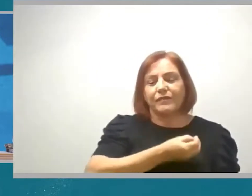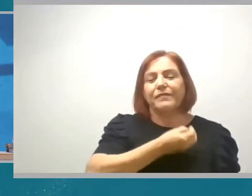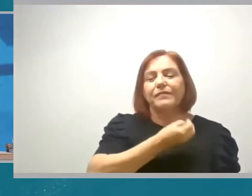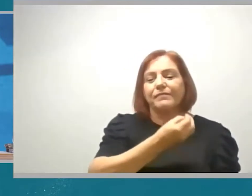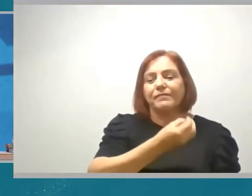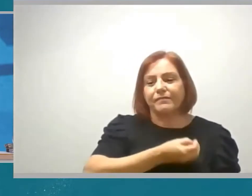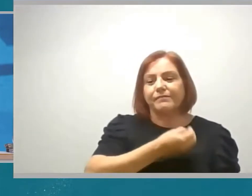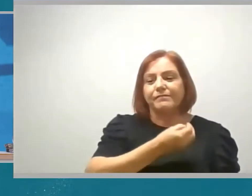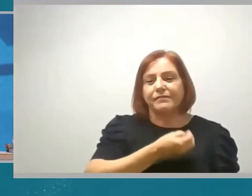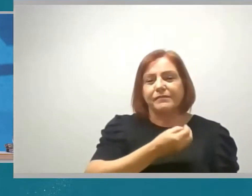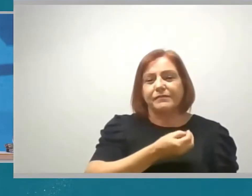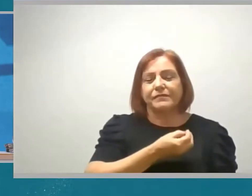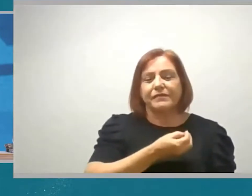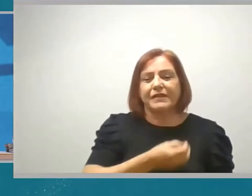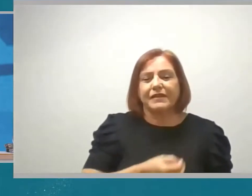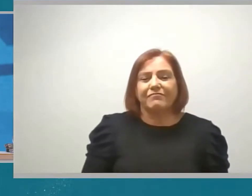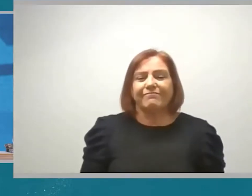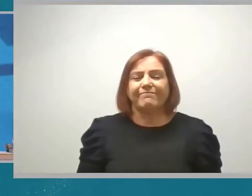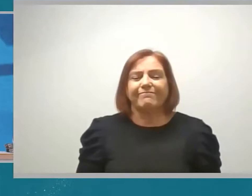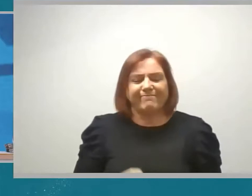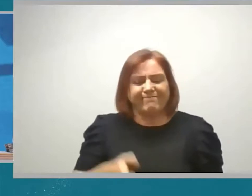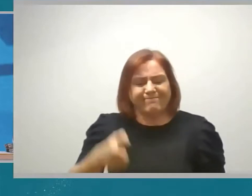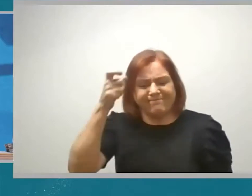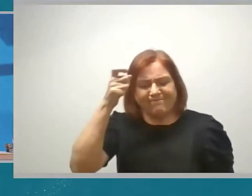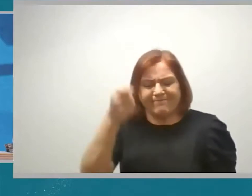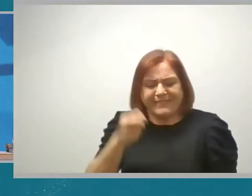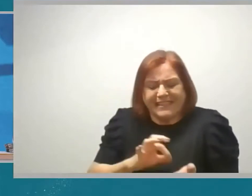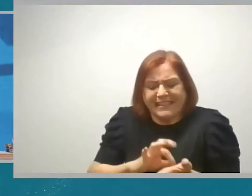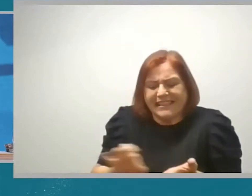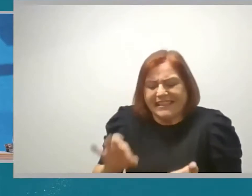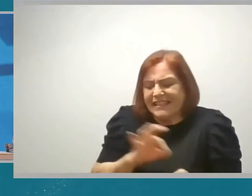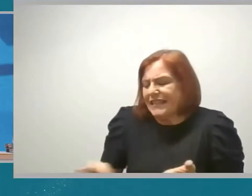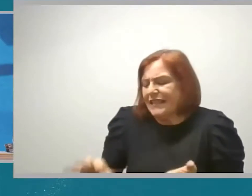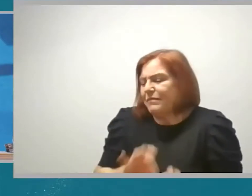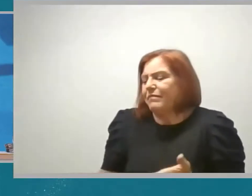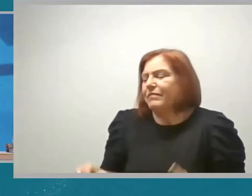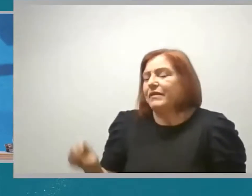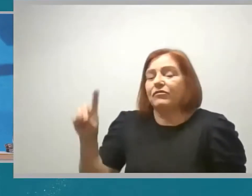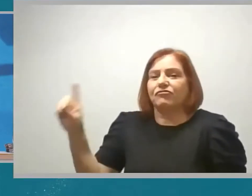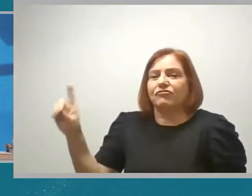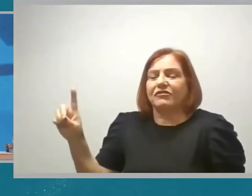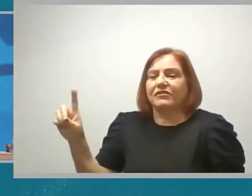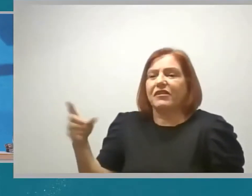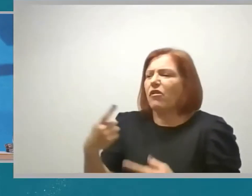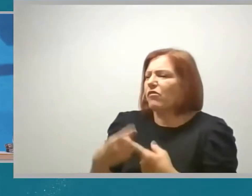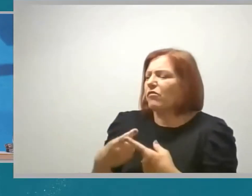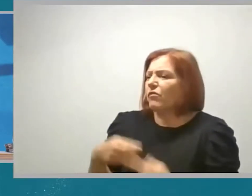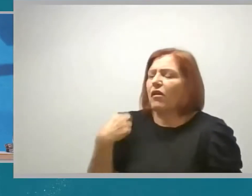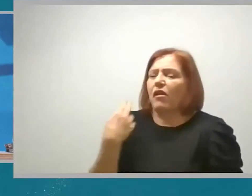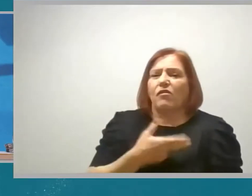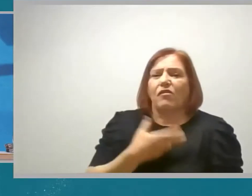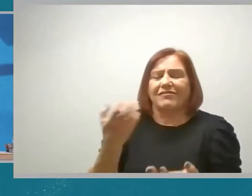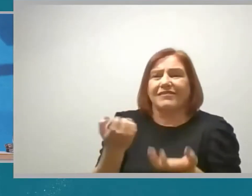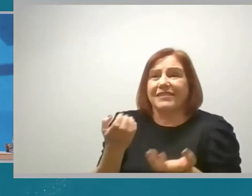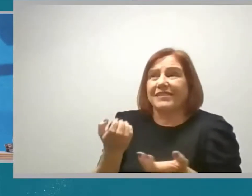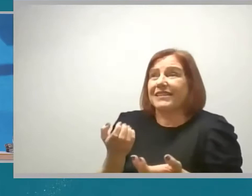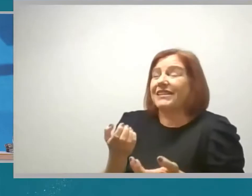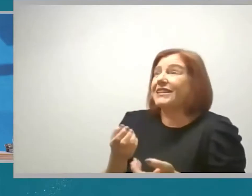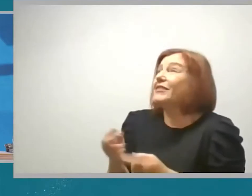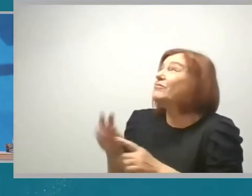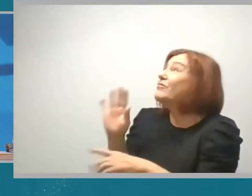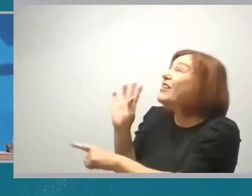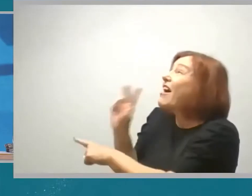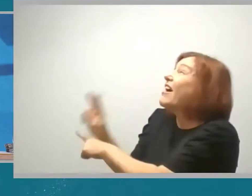Deus, querendo ajudar Deus. A parte boa que é ajudar Deus, não é verdade?